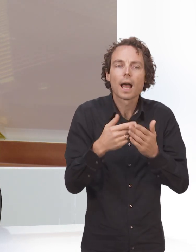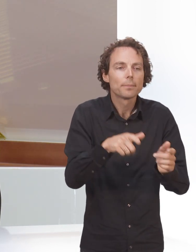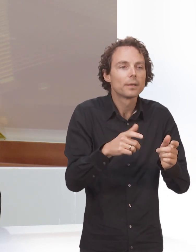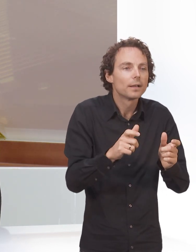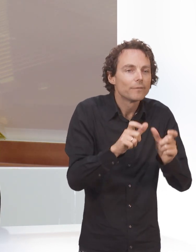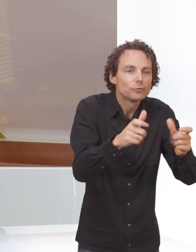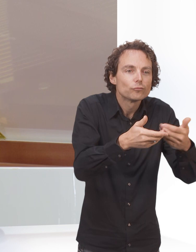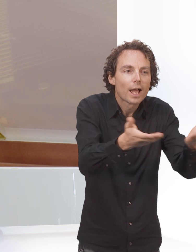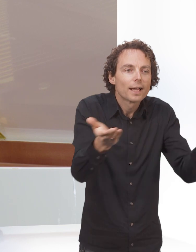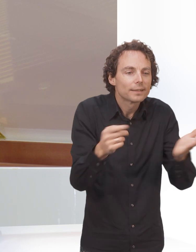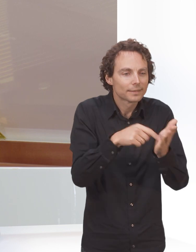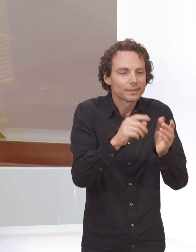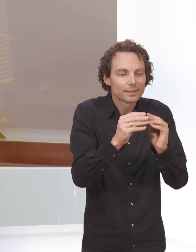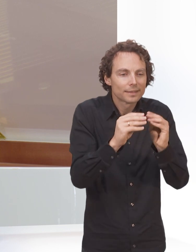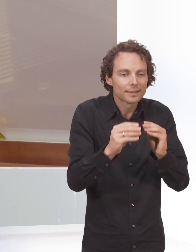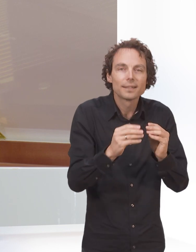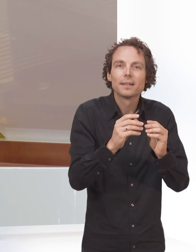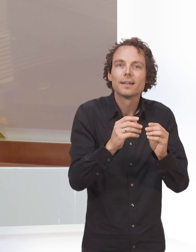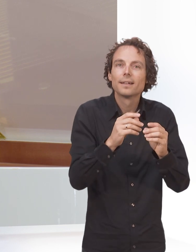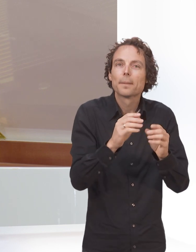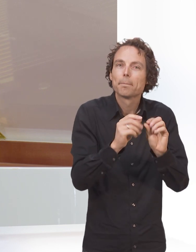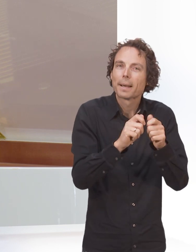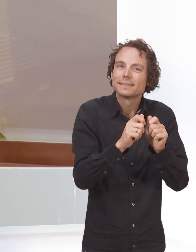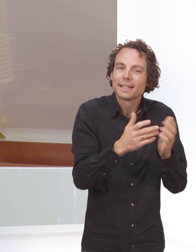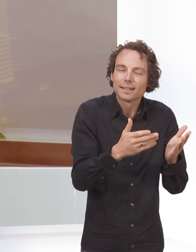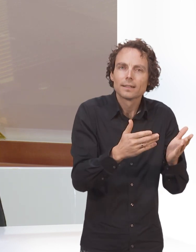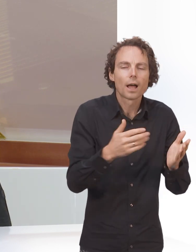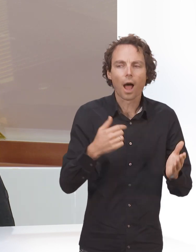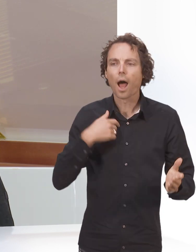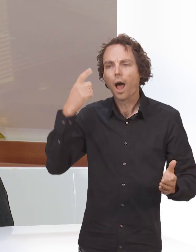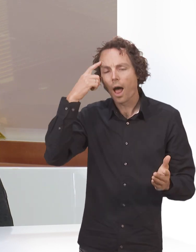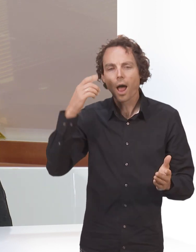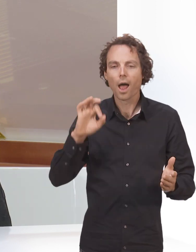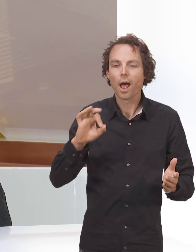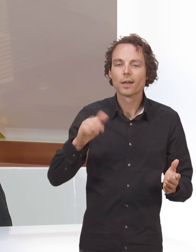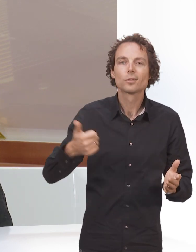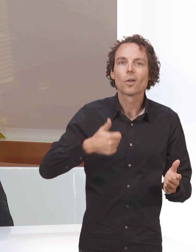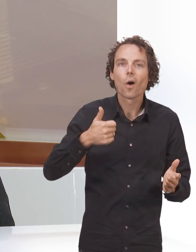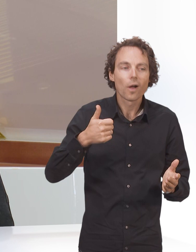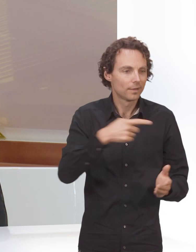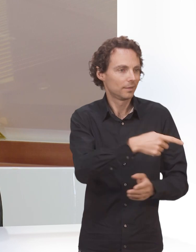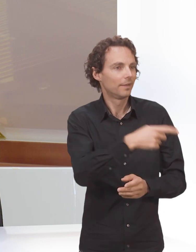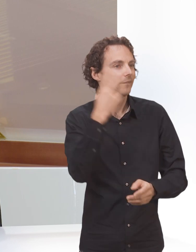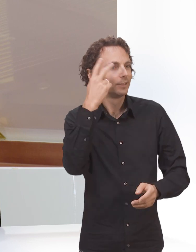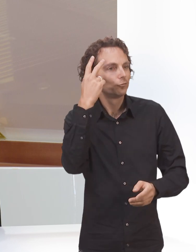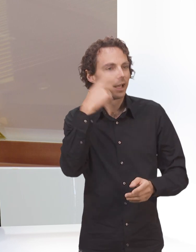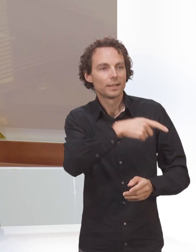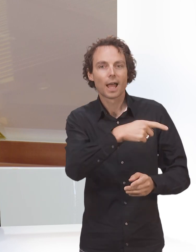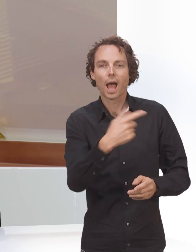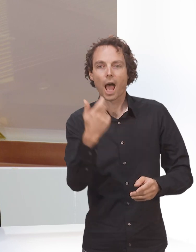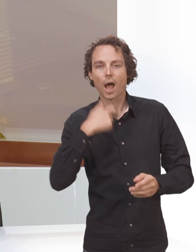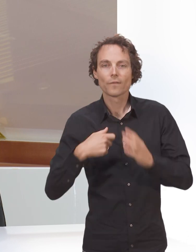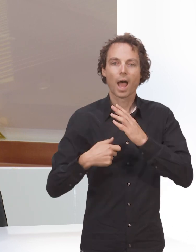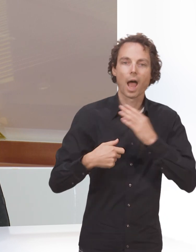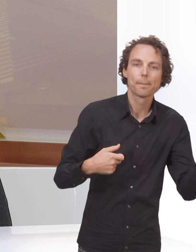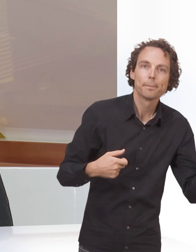verschenke diese Teile, die Bastelteile. Und habe ich das gedacht, das ist toll. Da hat jemand verstanden, es kopiert und